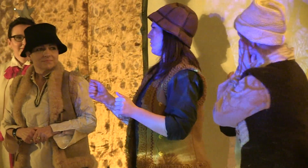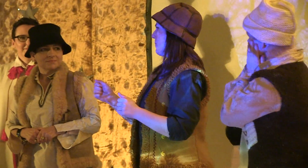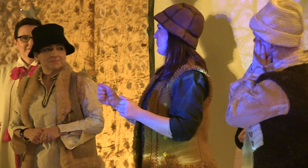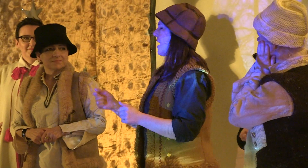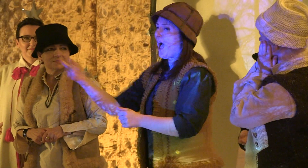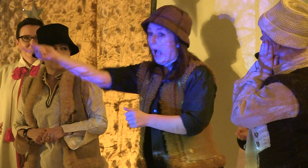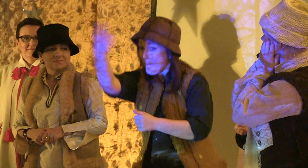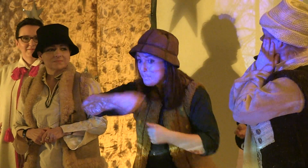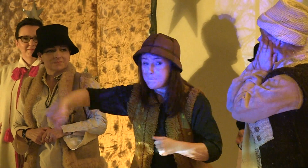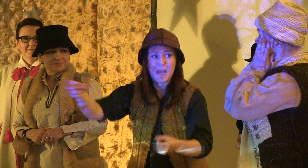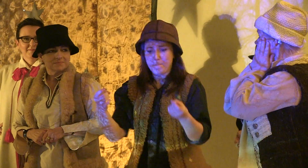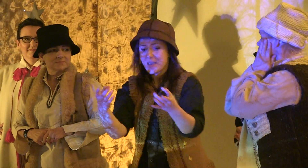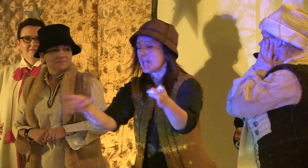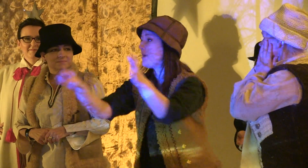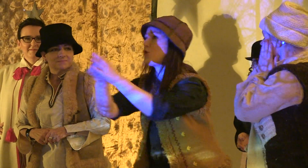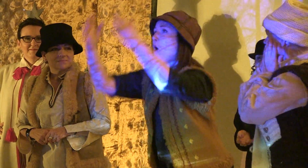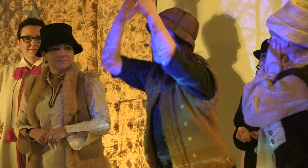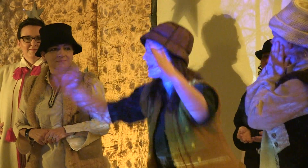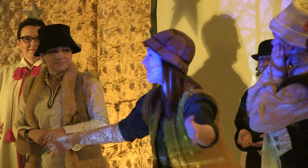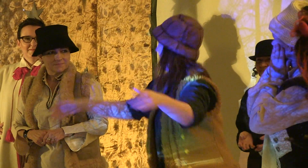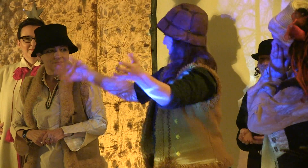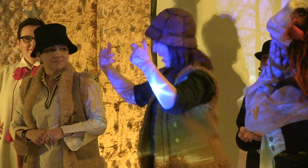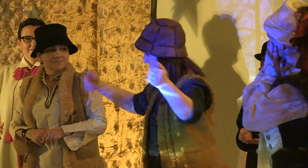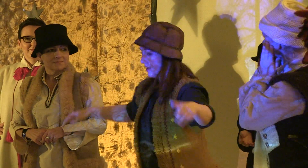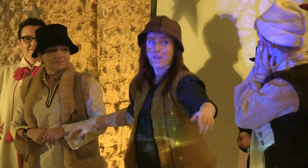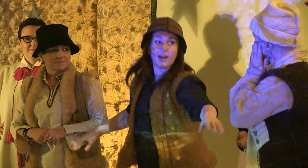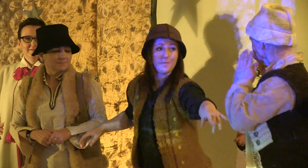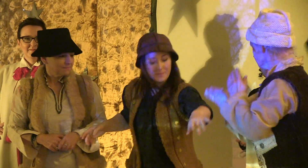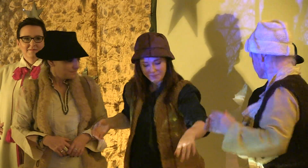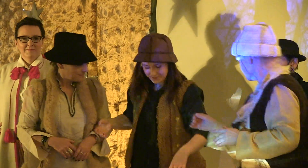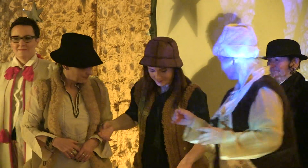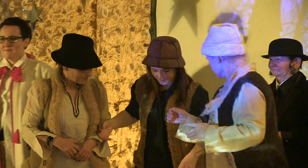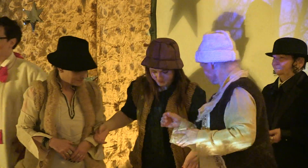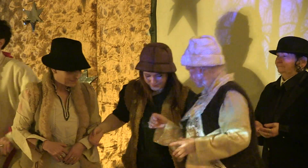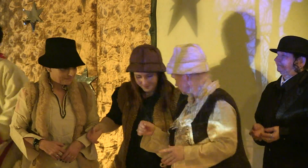my biegnijmy do Betlejem.